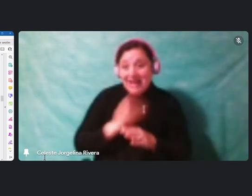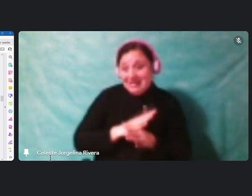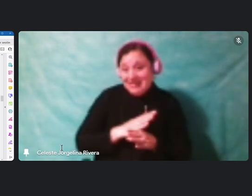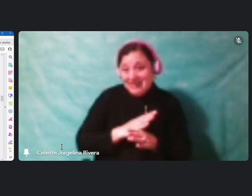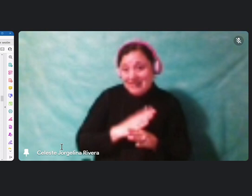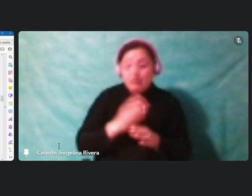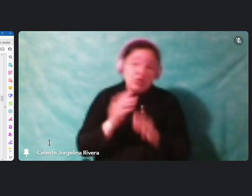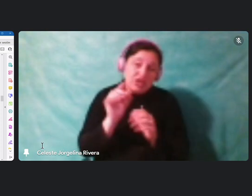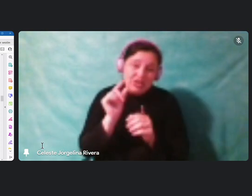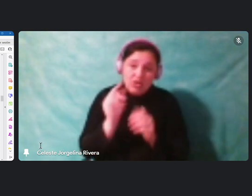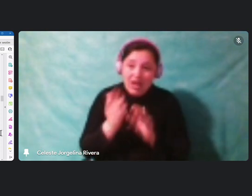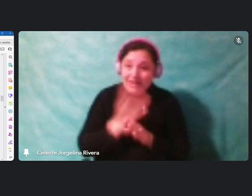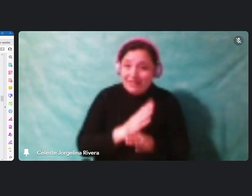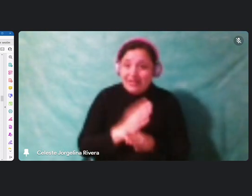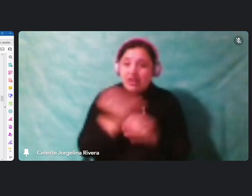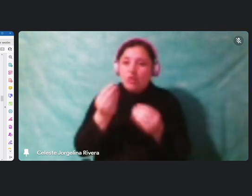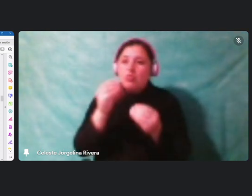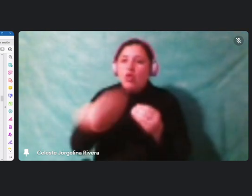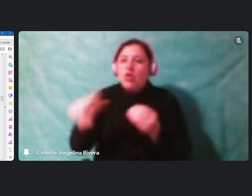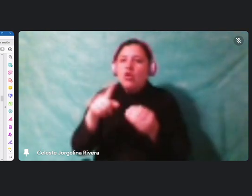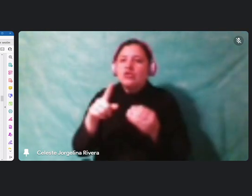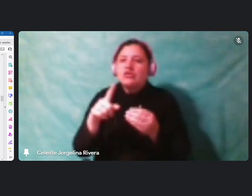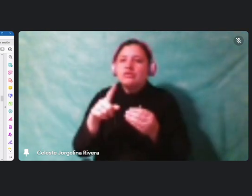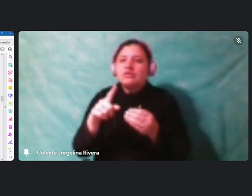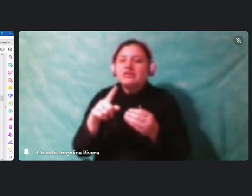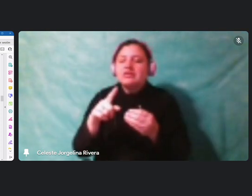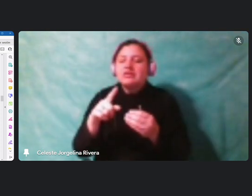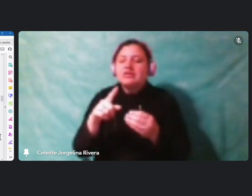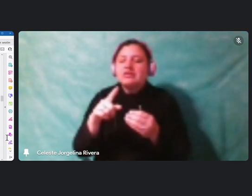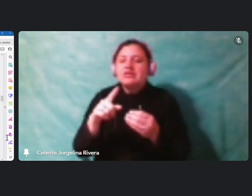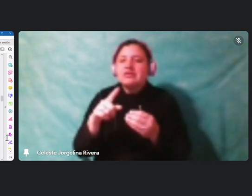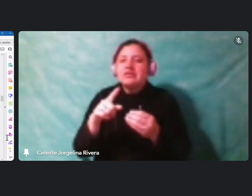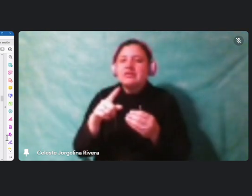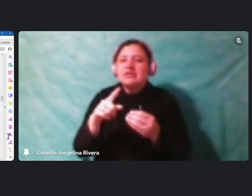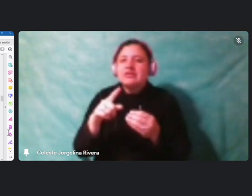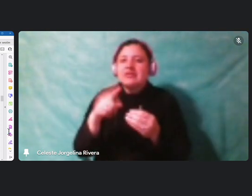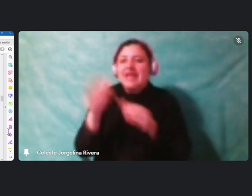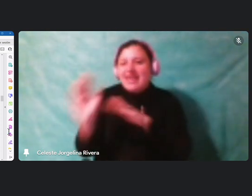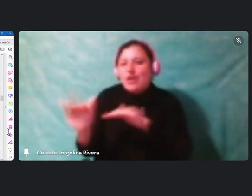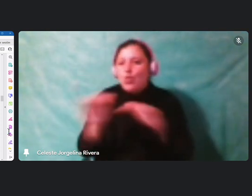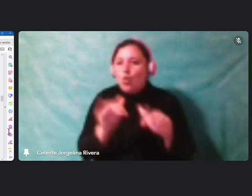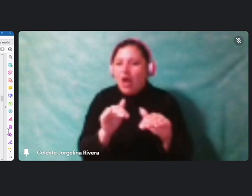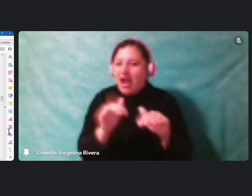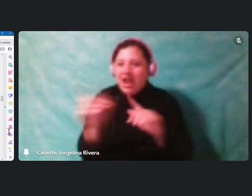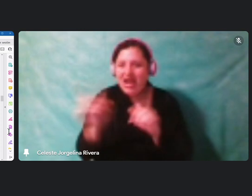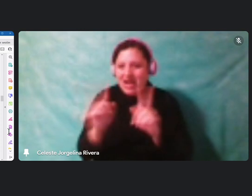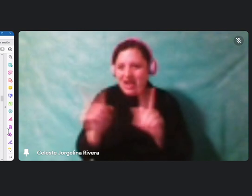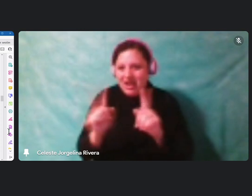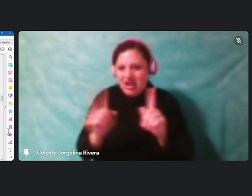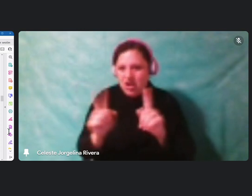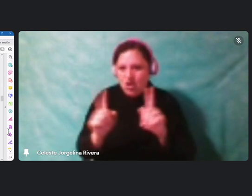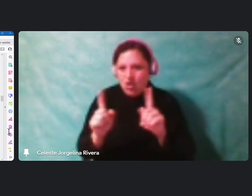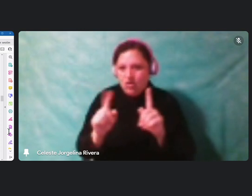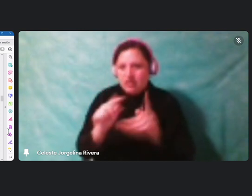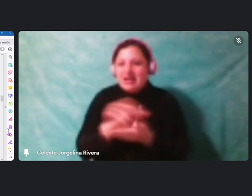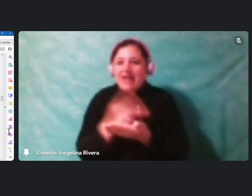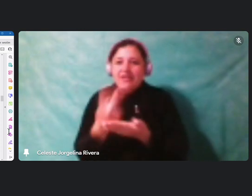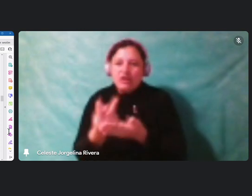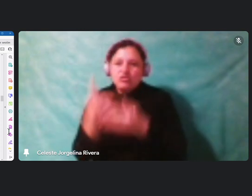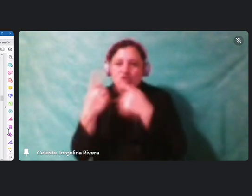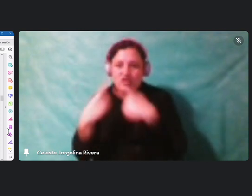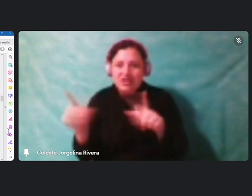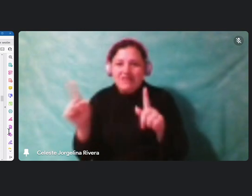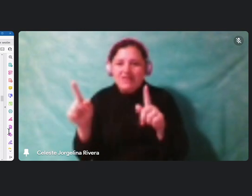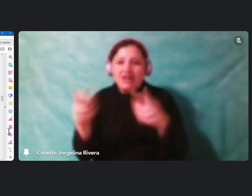para que vean que ING no siempre se comporta de la misma manera. Nosotros lo hemos visto como premodificador, eso